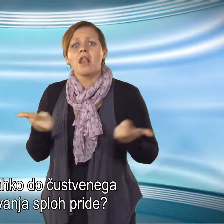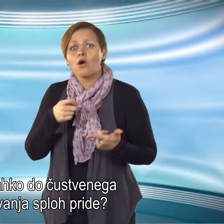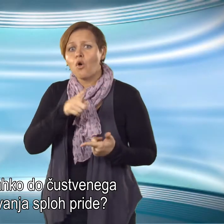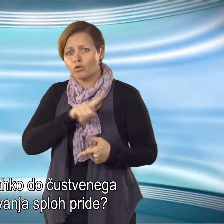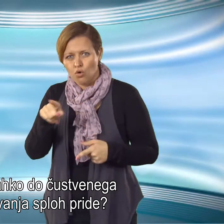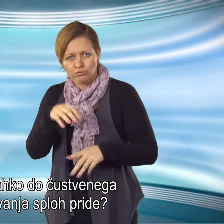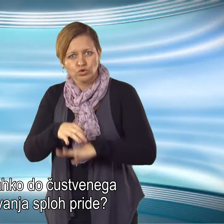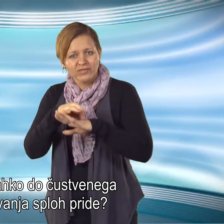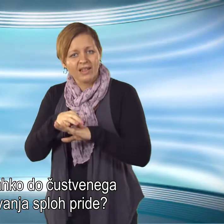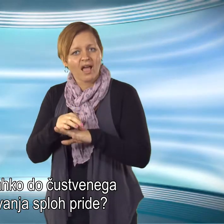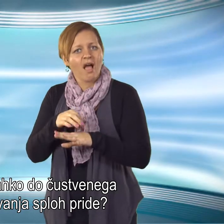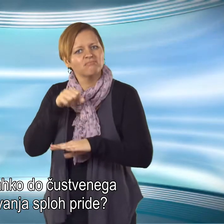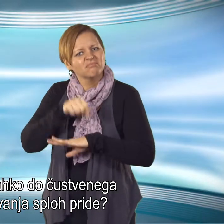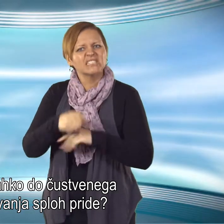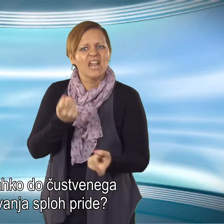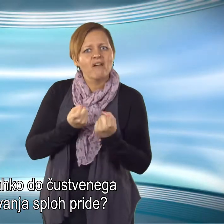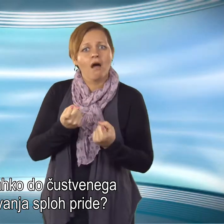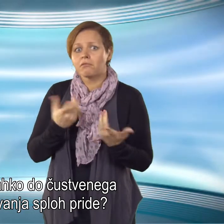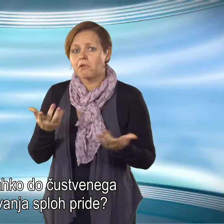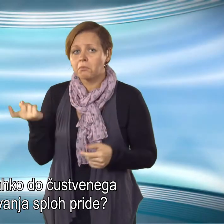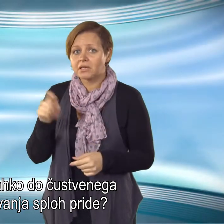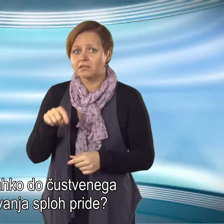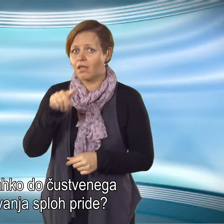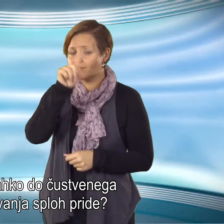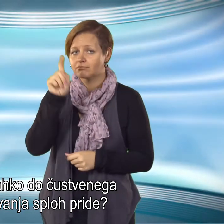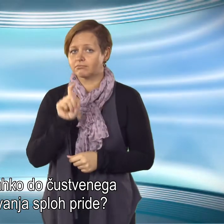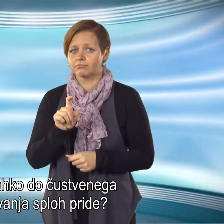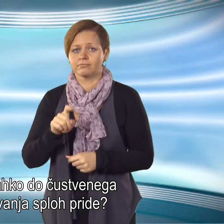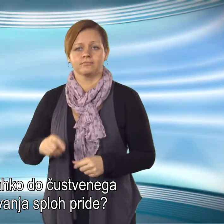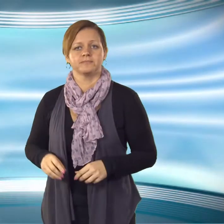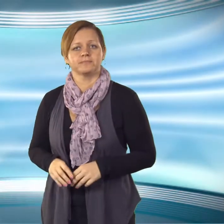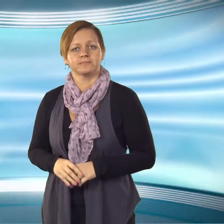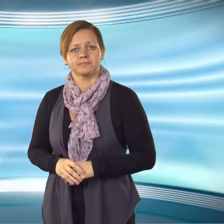Zakaj lahko do čustvenega izsiljevanja sploh pride?